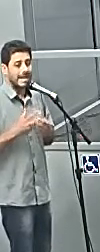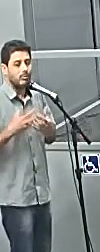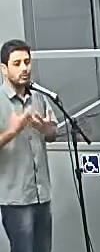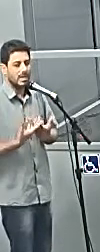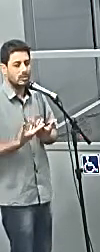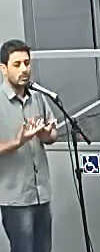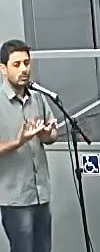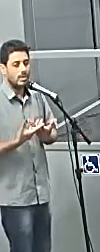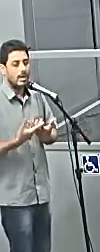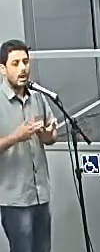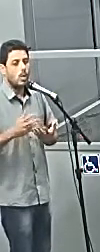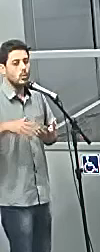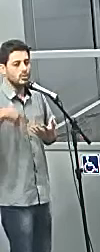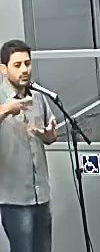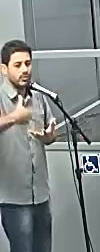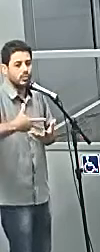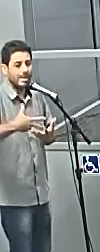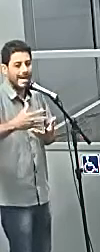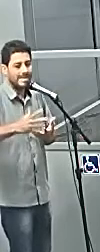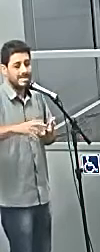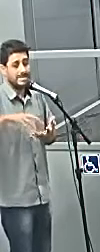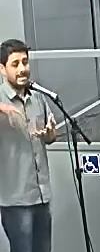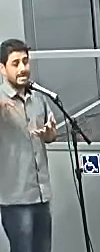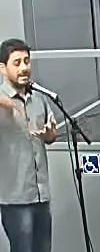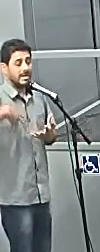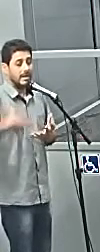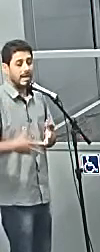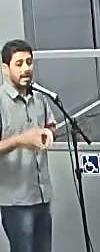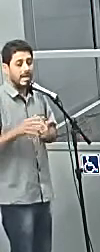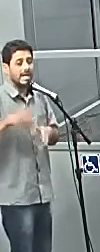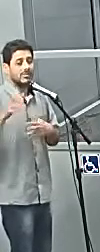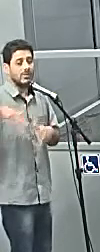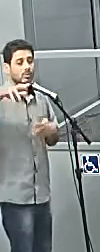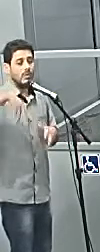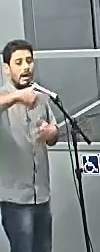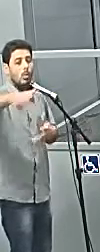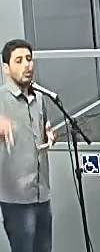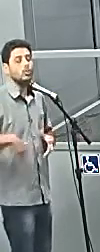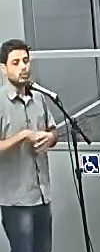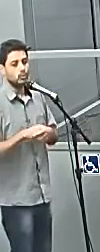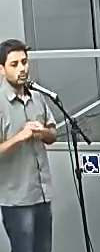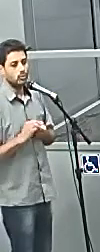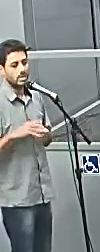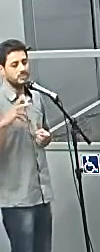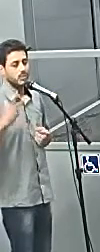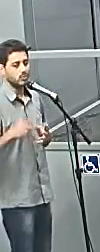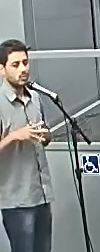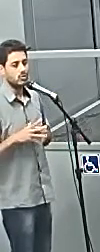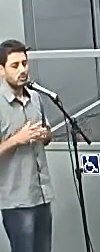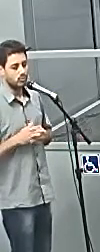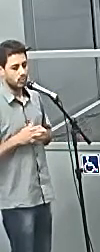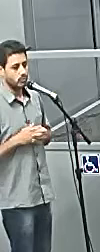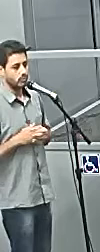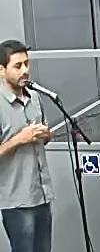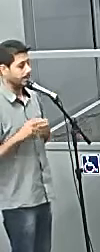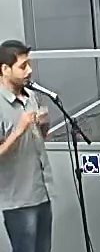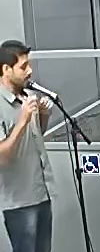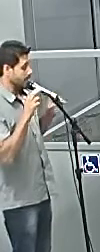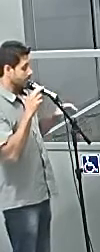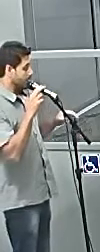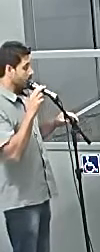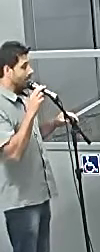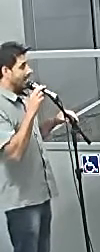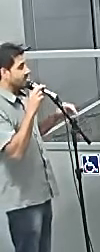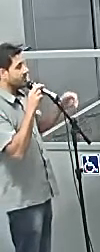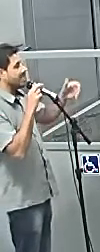elas acabam tendo algumas dificuldades em relação ao conjunto das pessoas como um todo não é